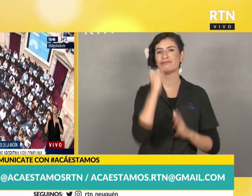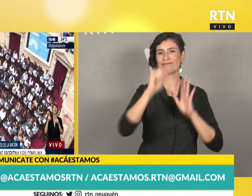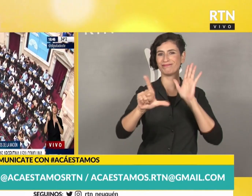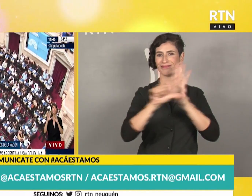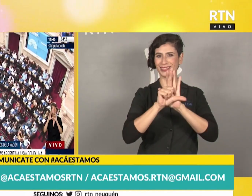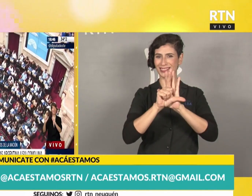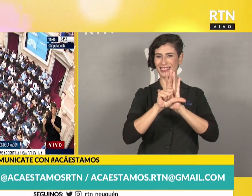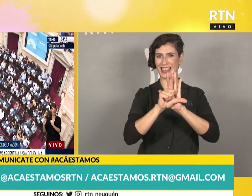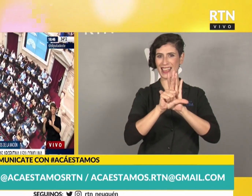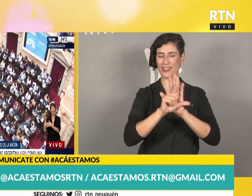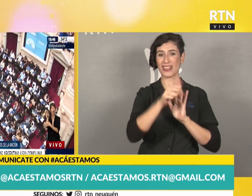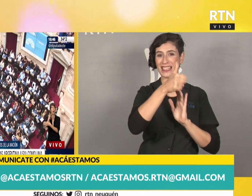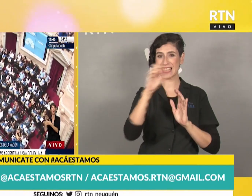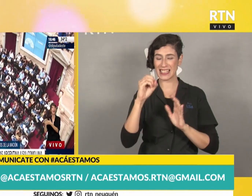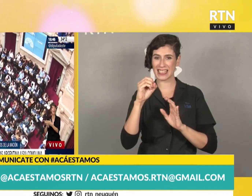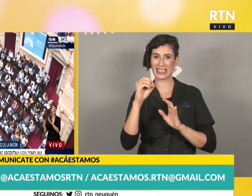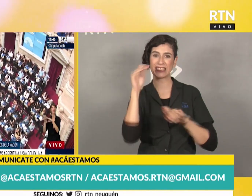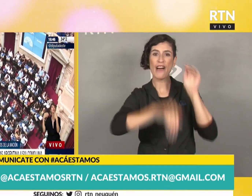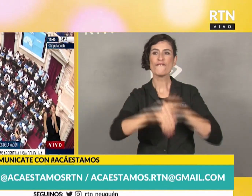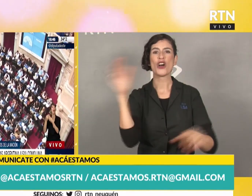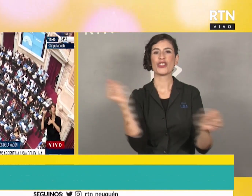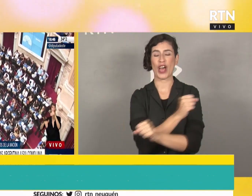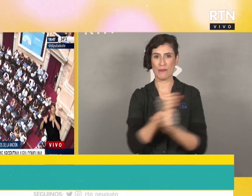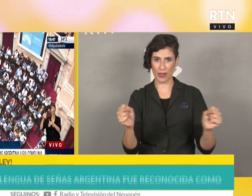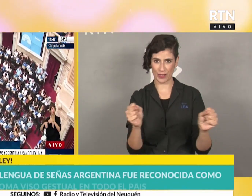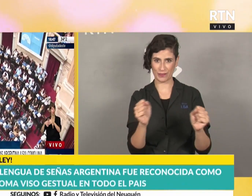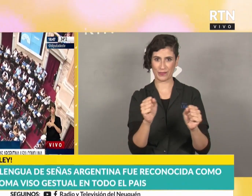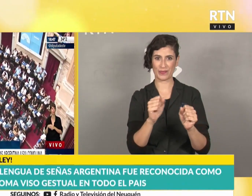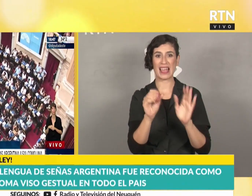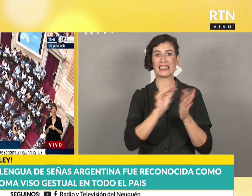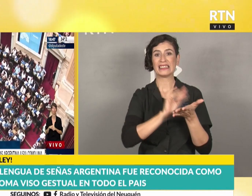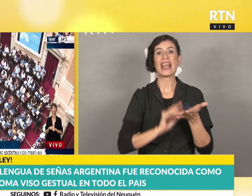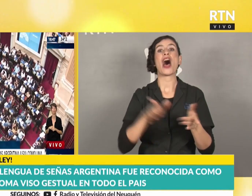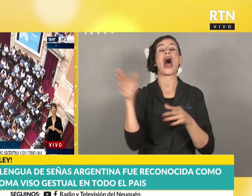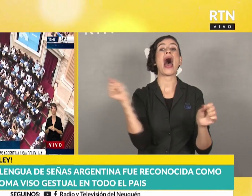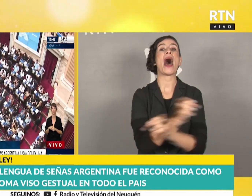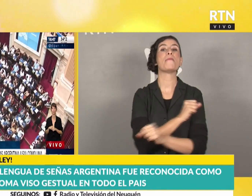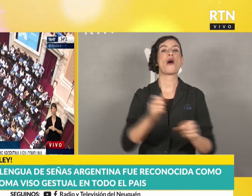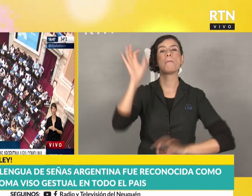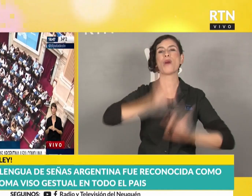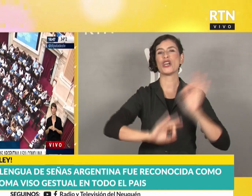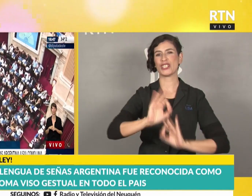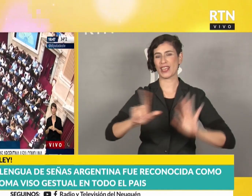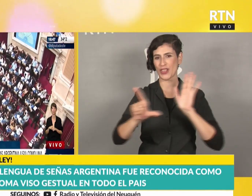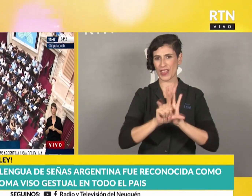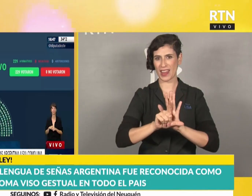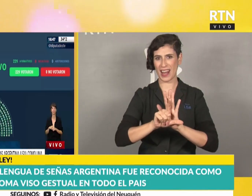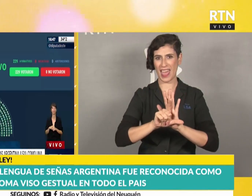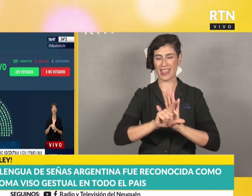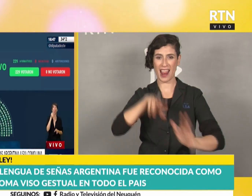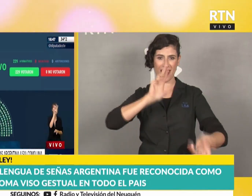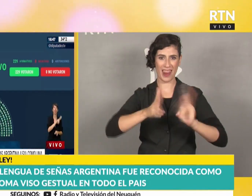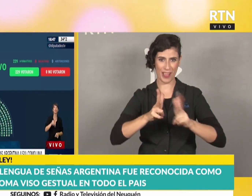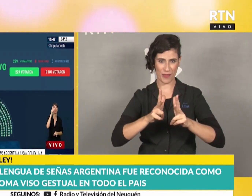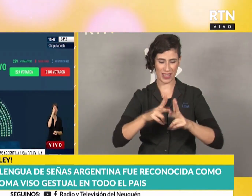Con 60 votos afirmativos, la Cámara de Senadores aprobó por unanimidad el proyecto de ley para el que se reconoce a la lengua